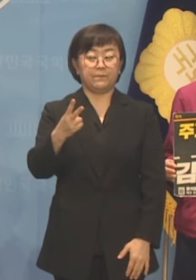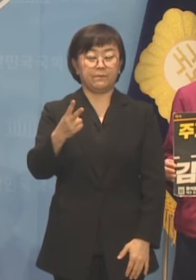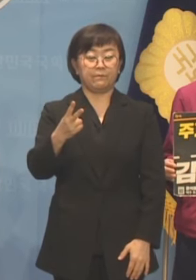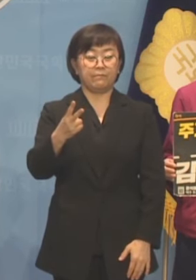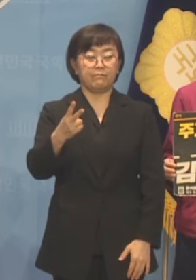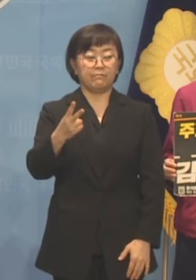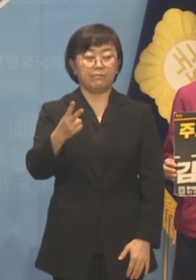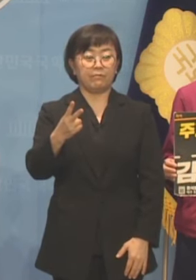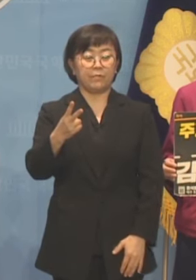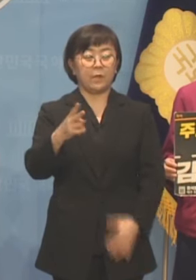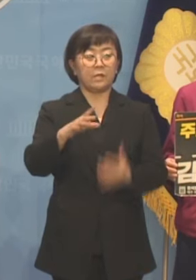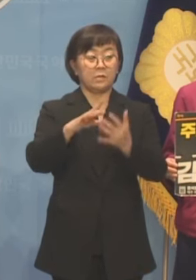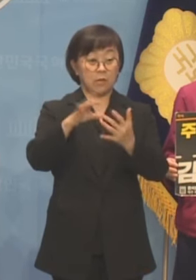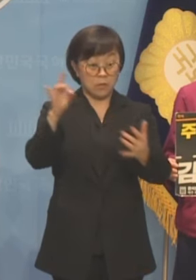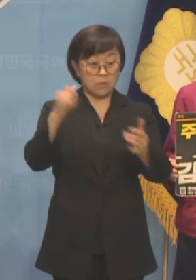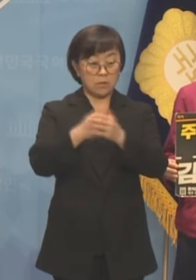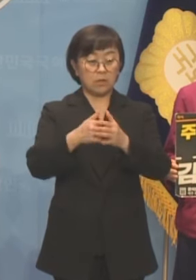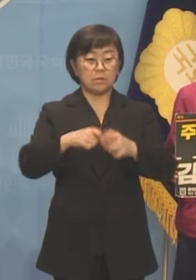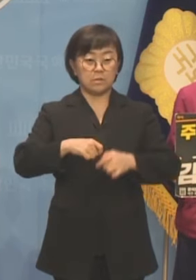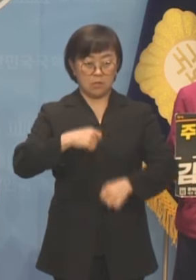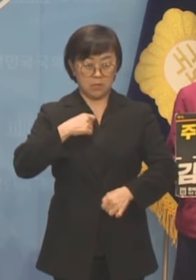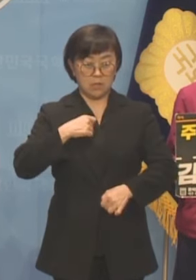그리고 선택적